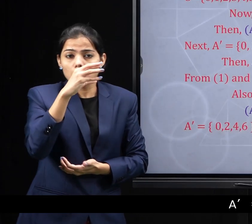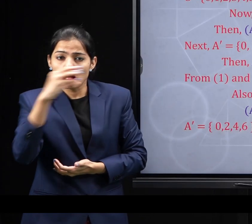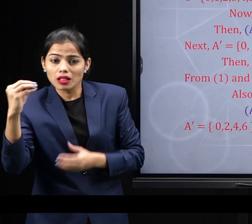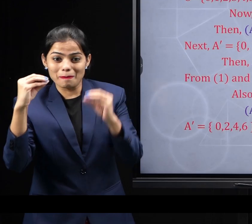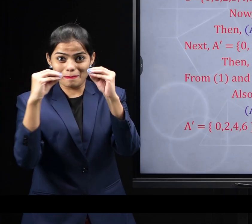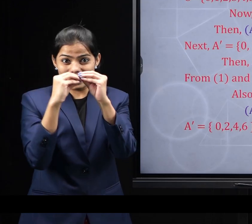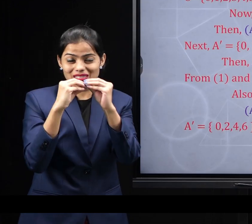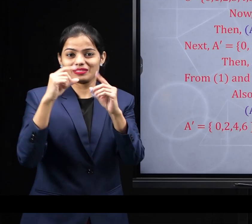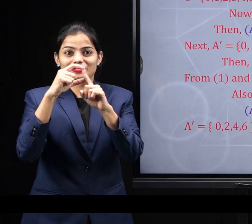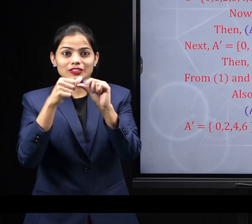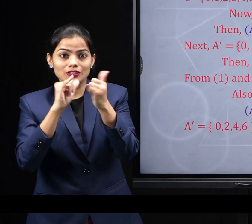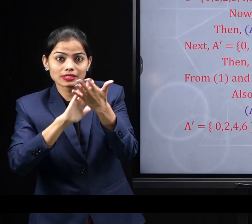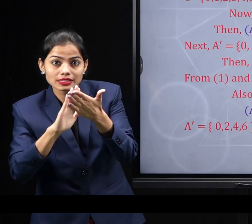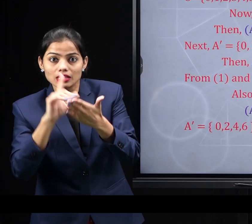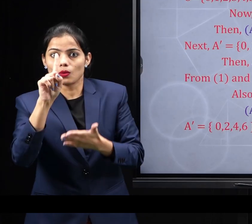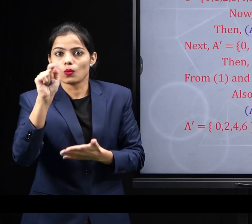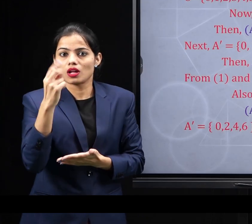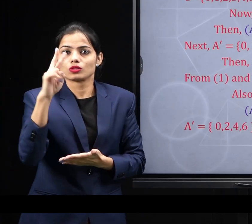और B is equals to 1 2 6।